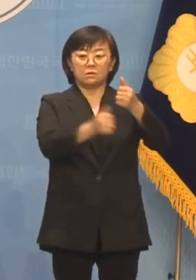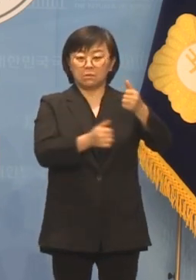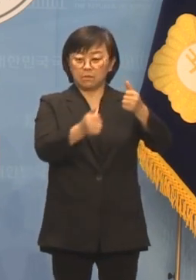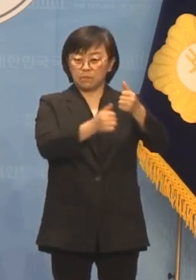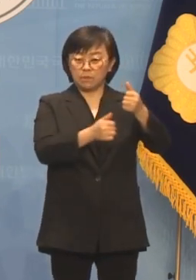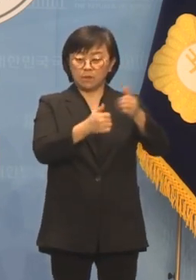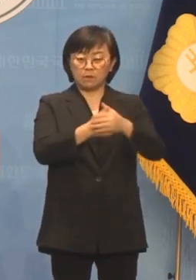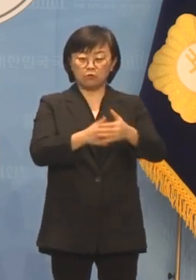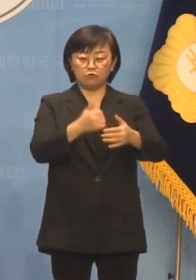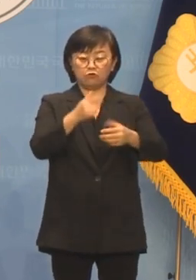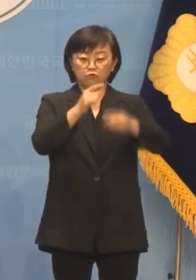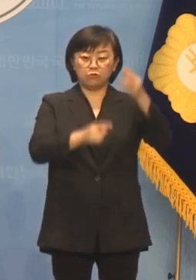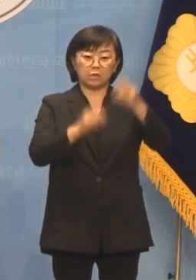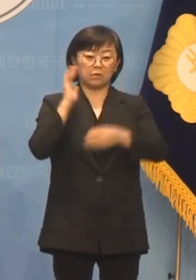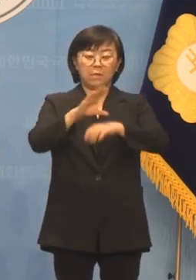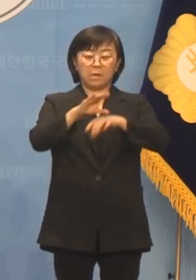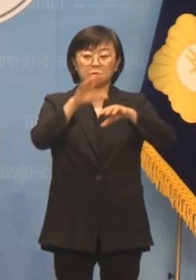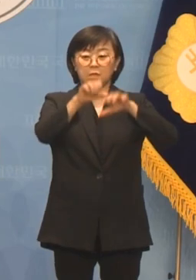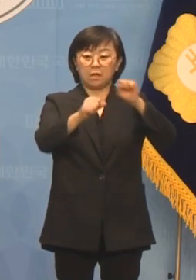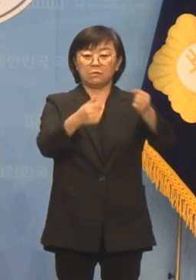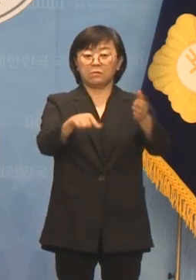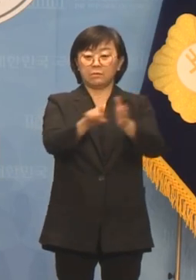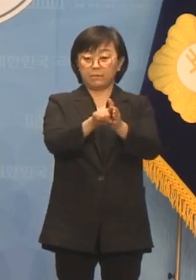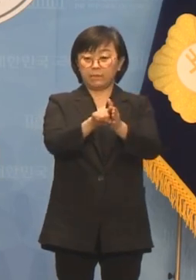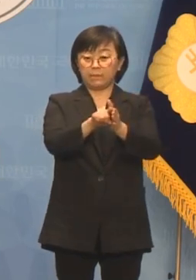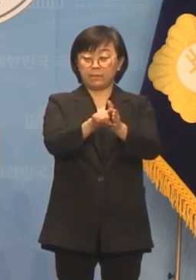방송통신위원회가 윤석열 대통령의 방송 자의한